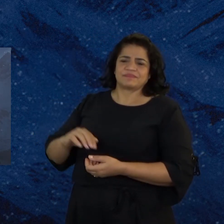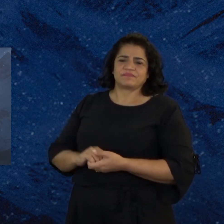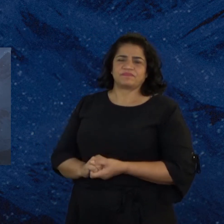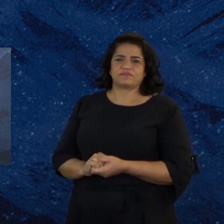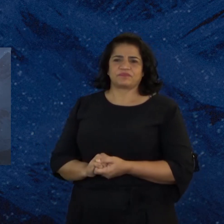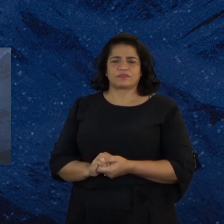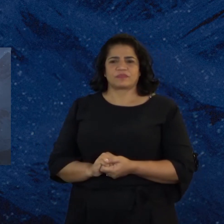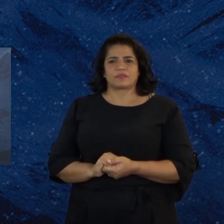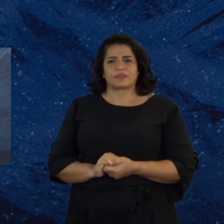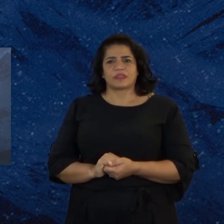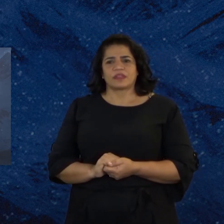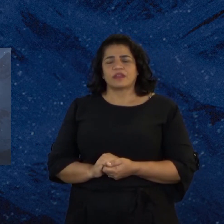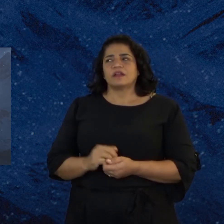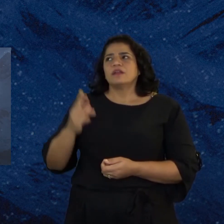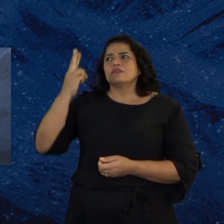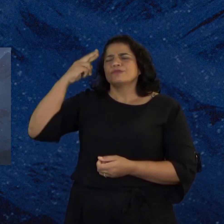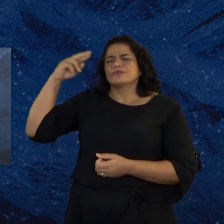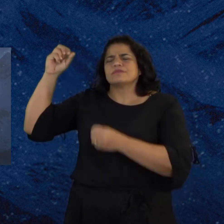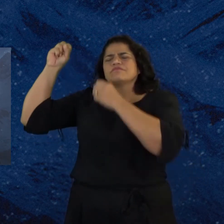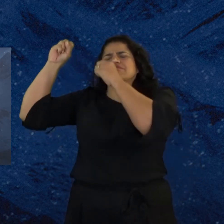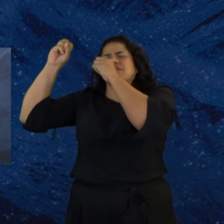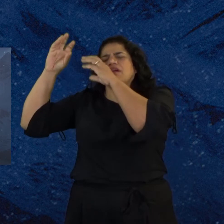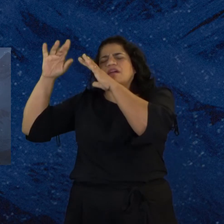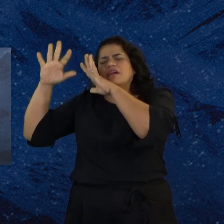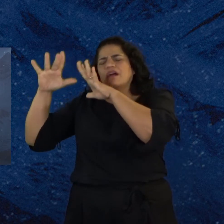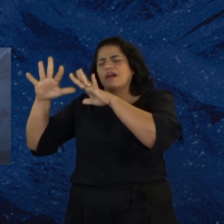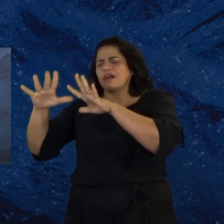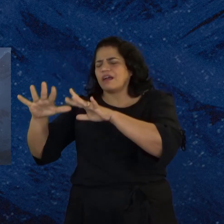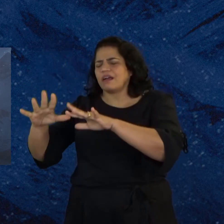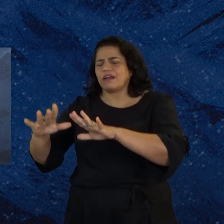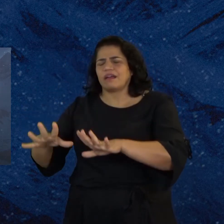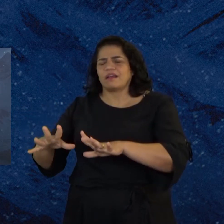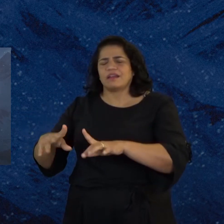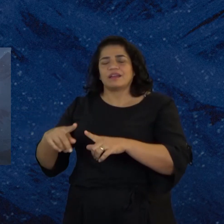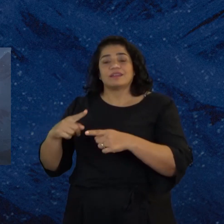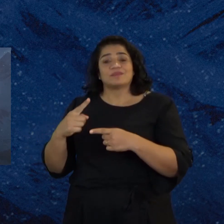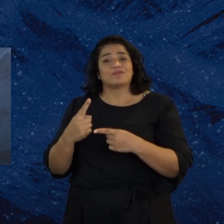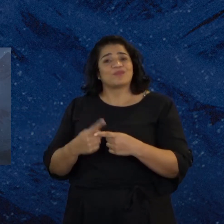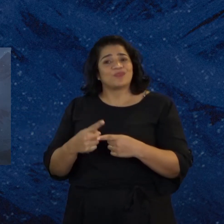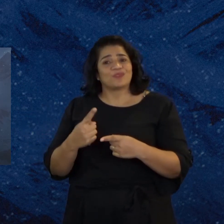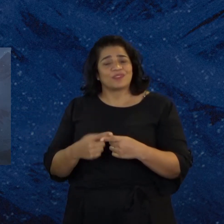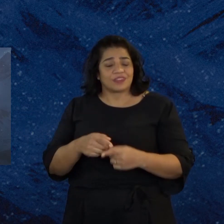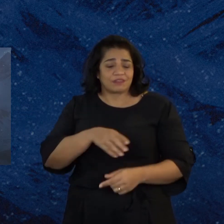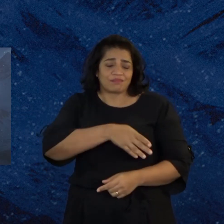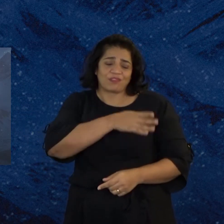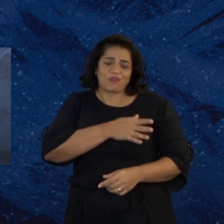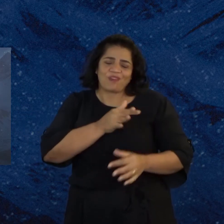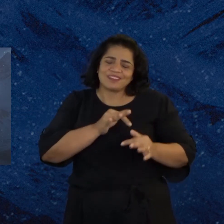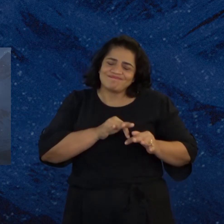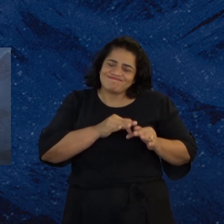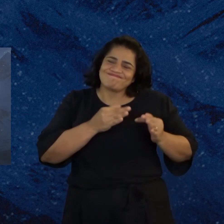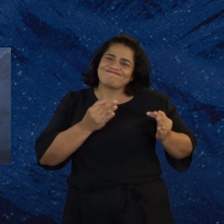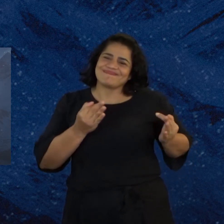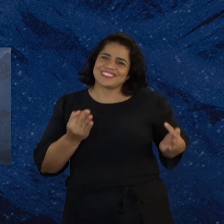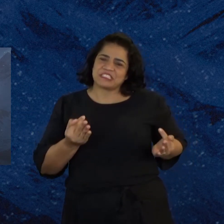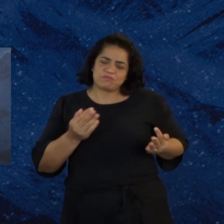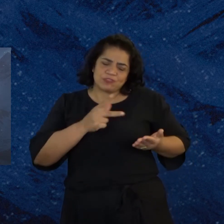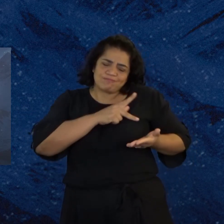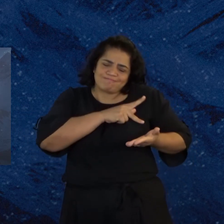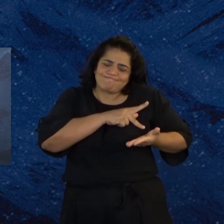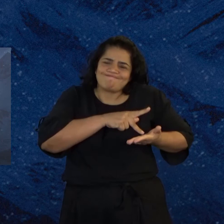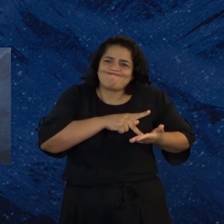E o Senhor abençoa, porque por causa da simplicidade, da pureza,